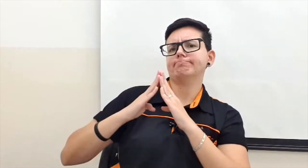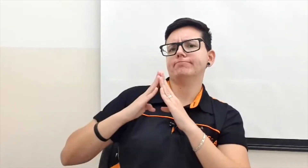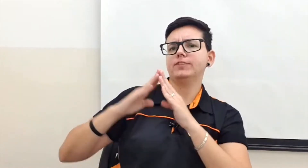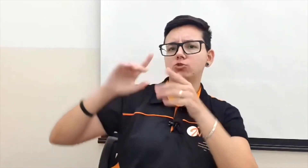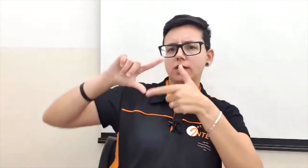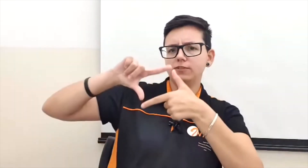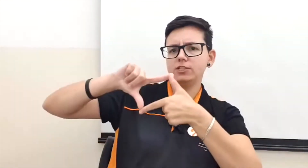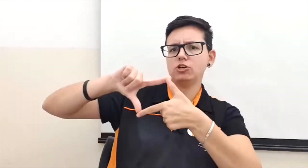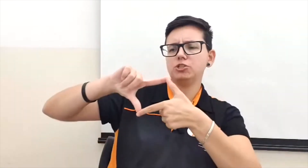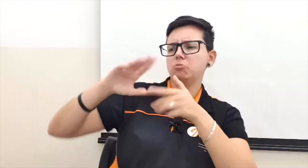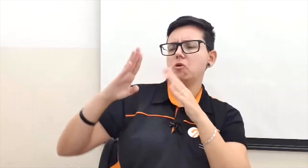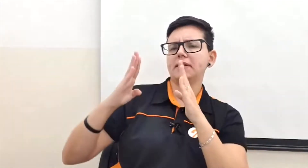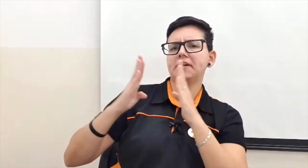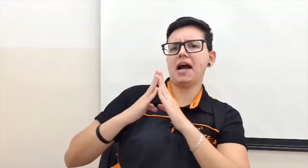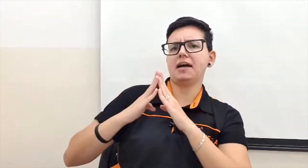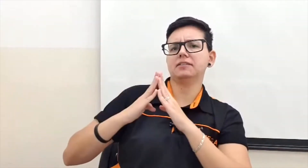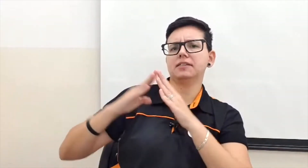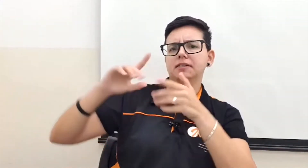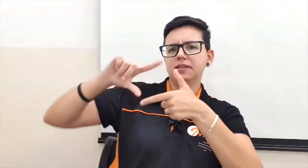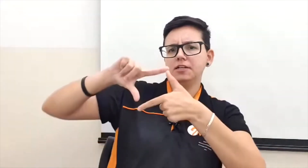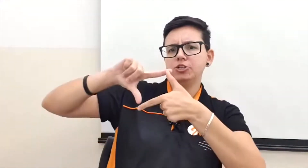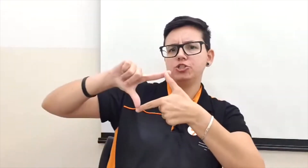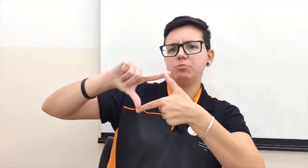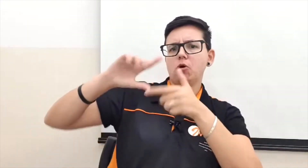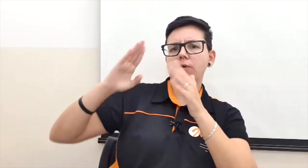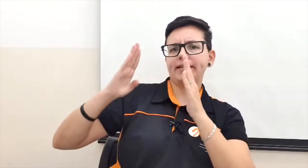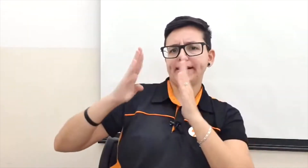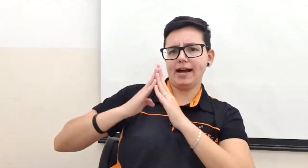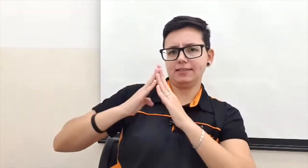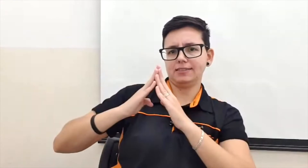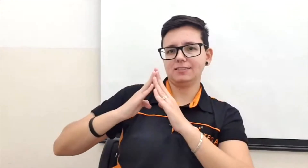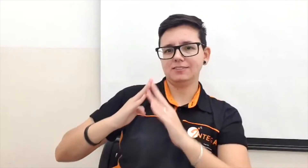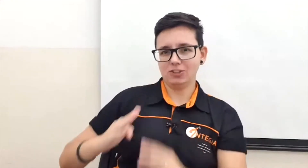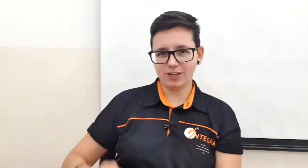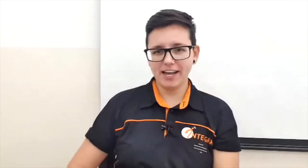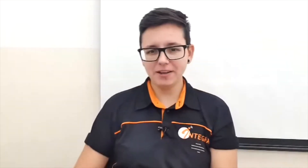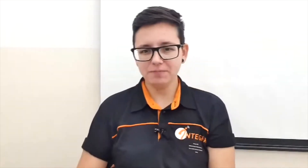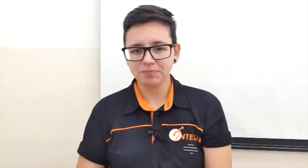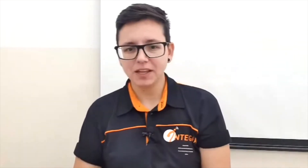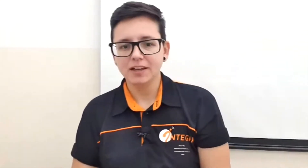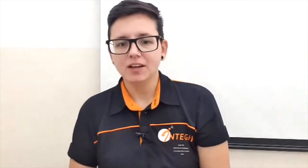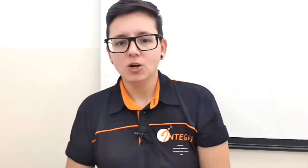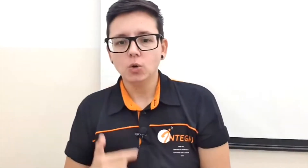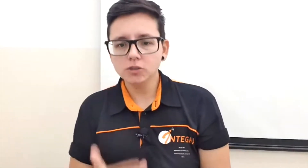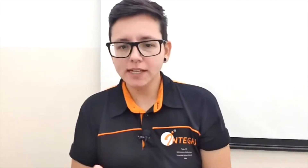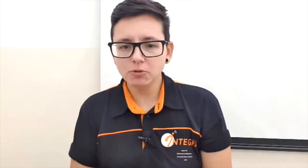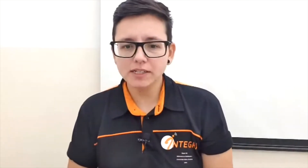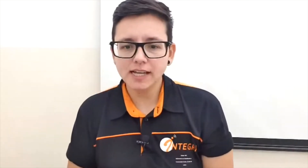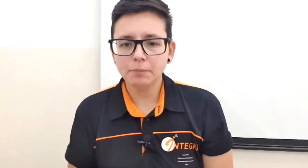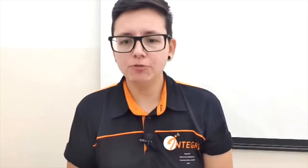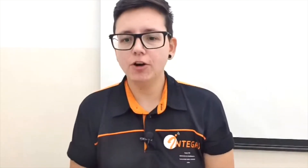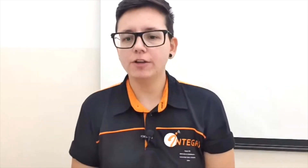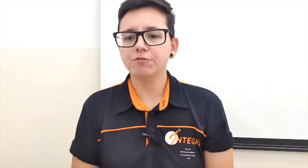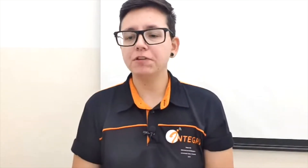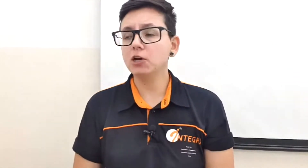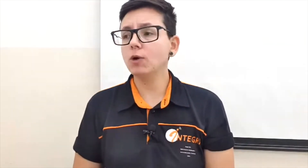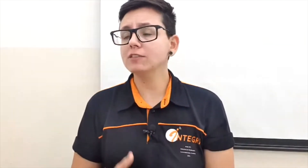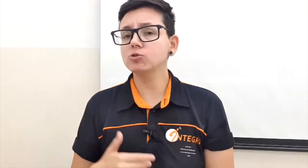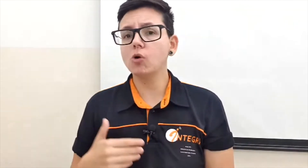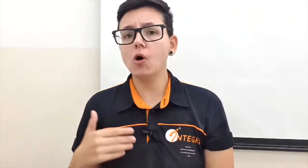Fiz 2 vezes, ó, de boa em casa. De boa em casa. Ok? O segundo exemplo foi: fico à toa